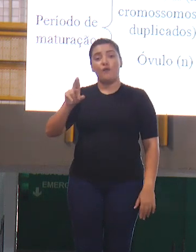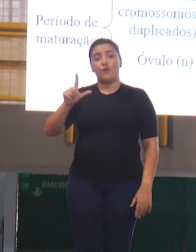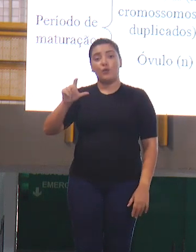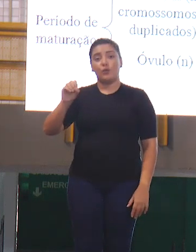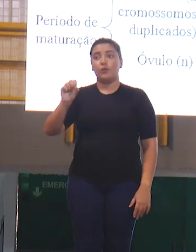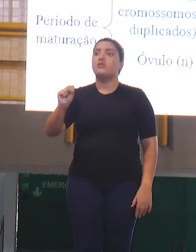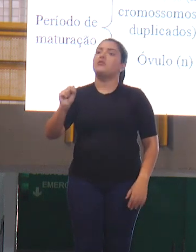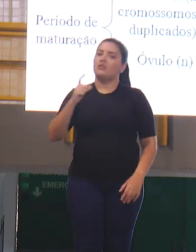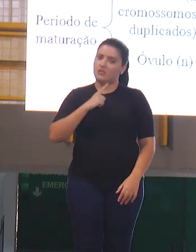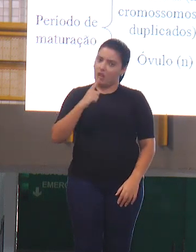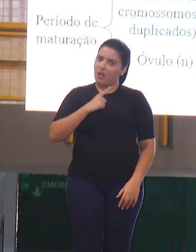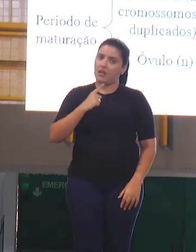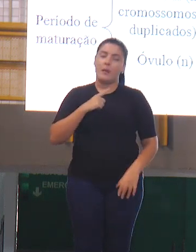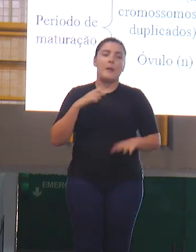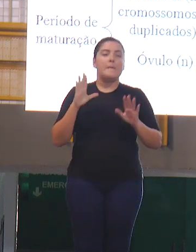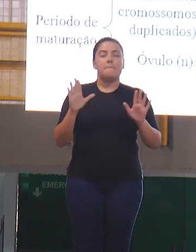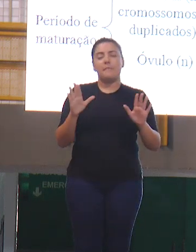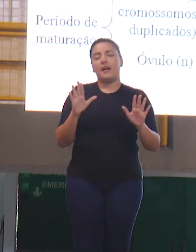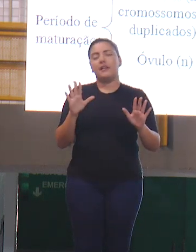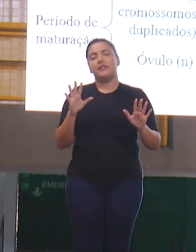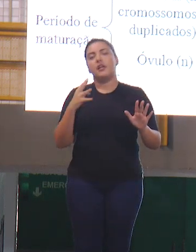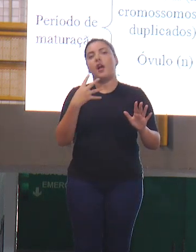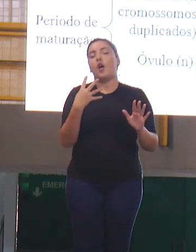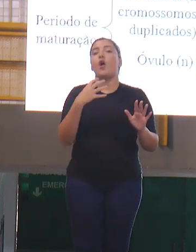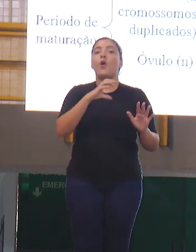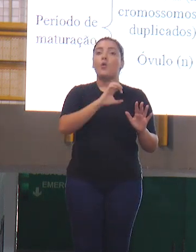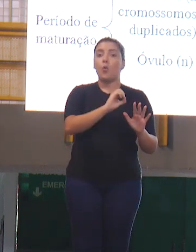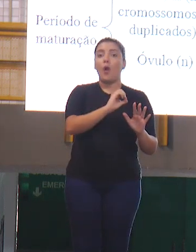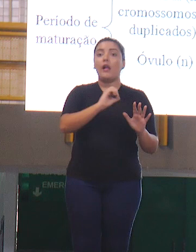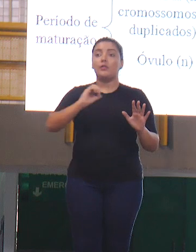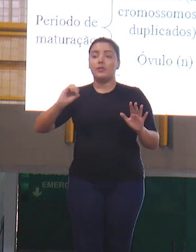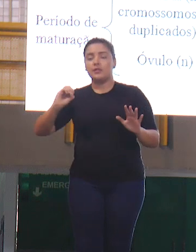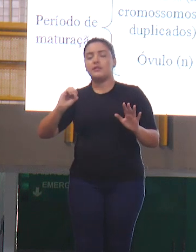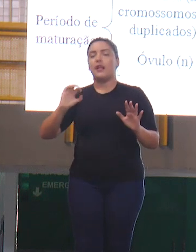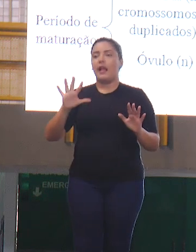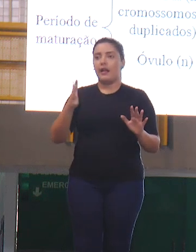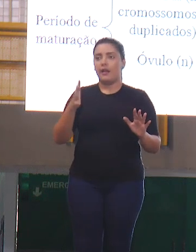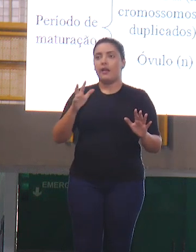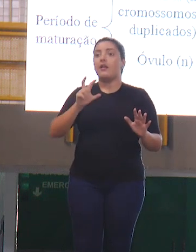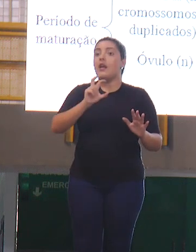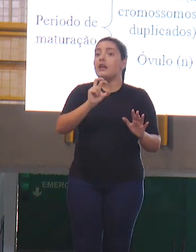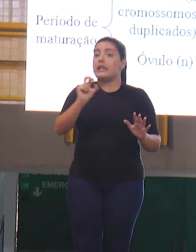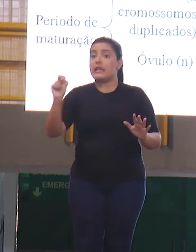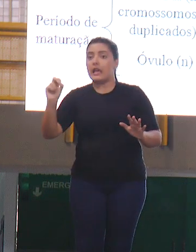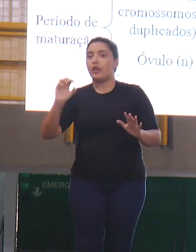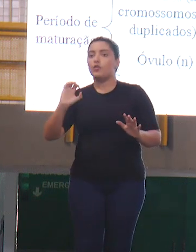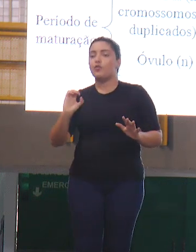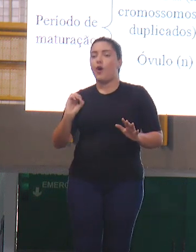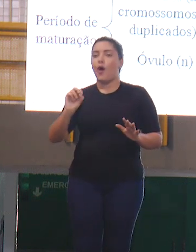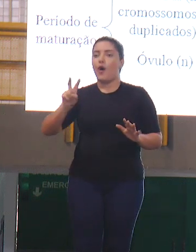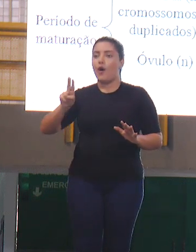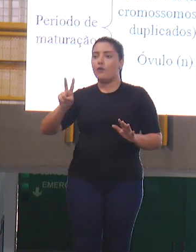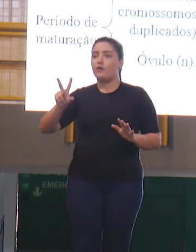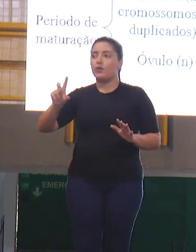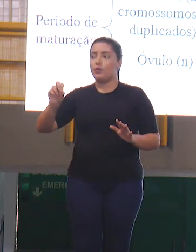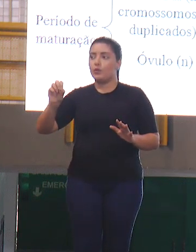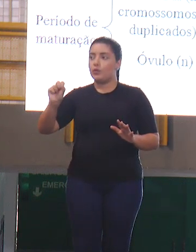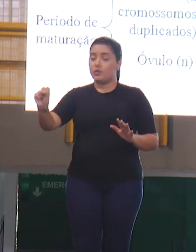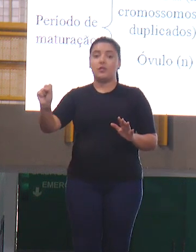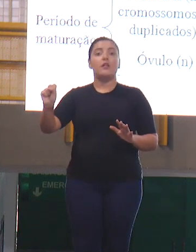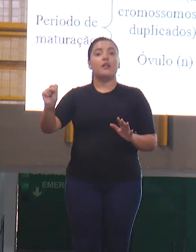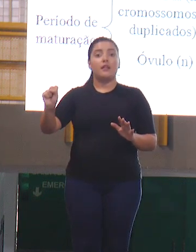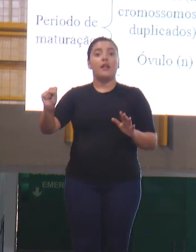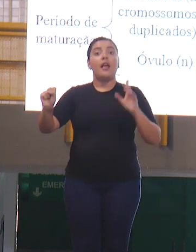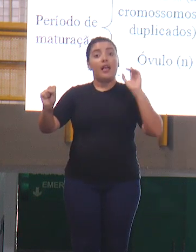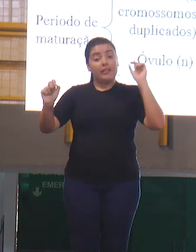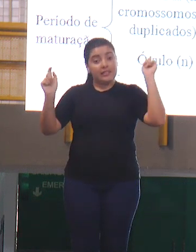Mas só cerca de 400 a 500 óvulos são quem?